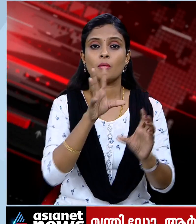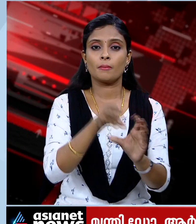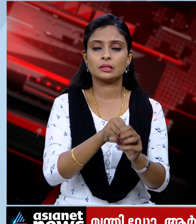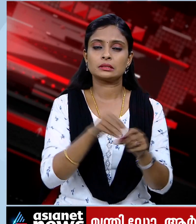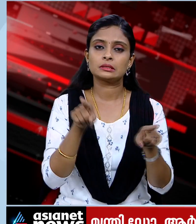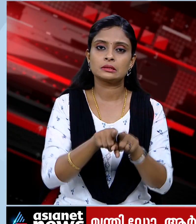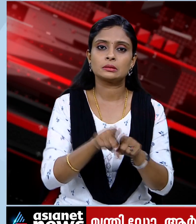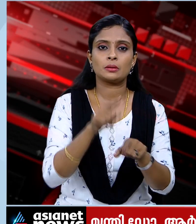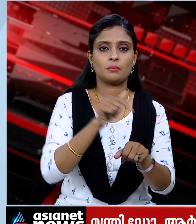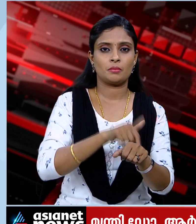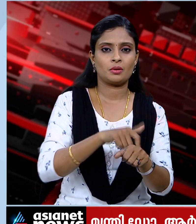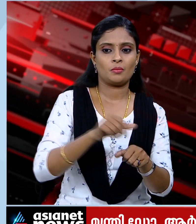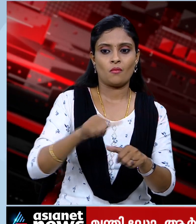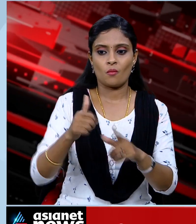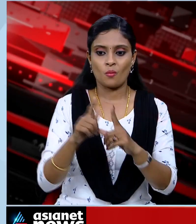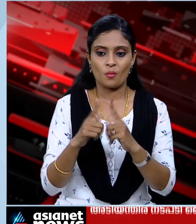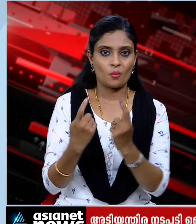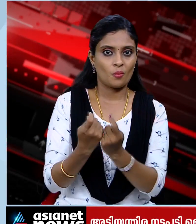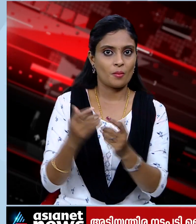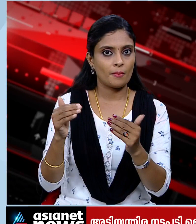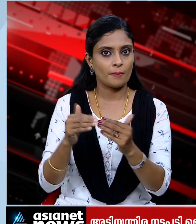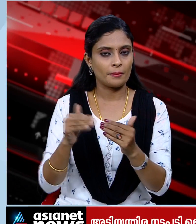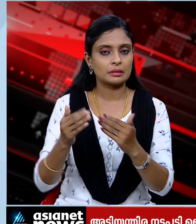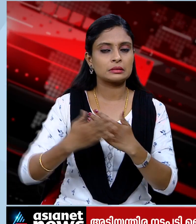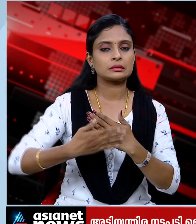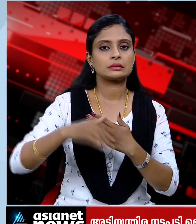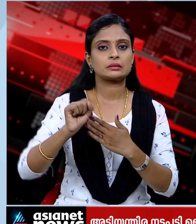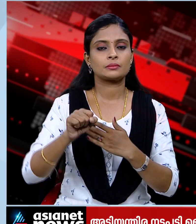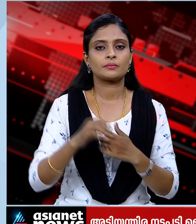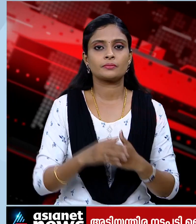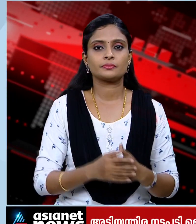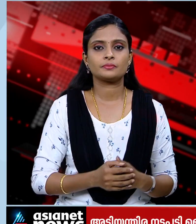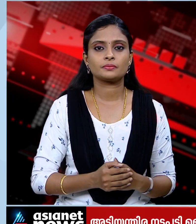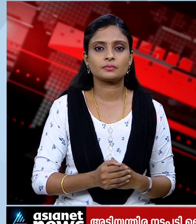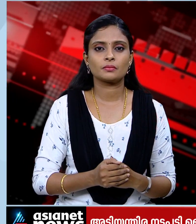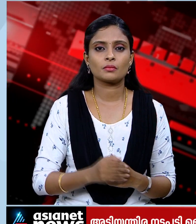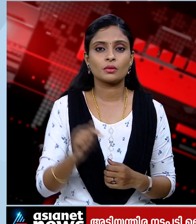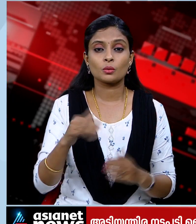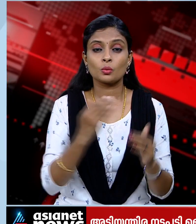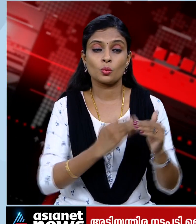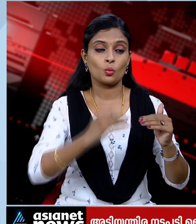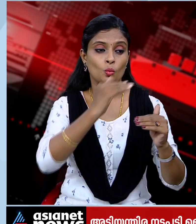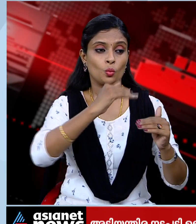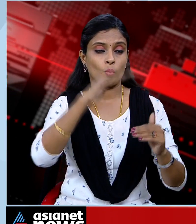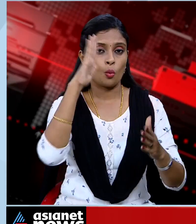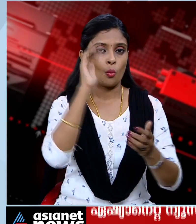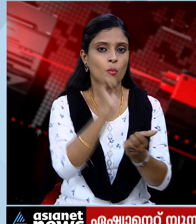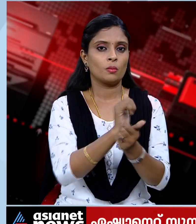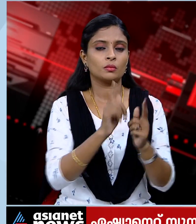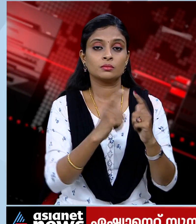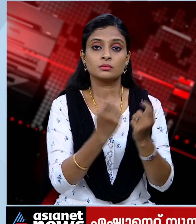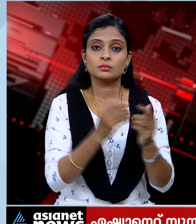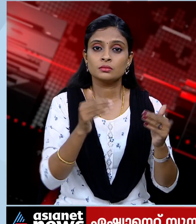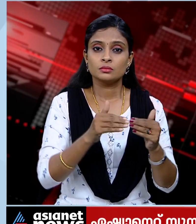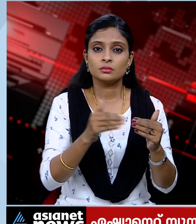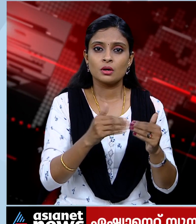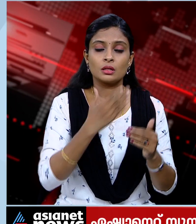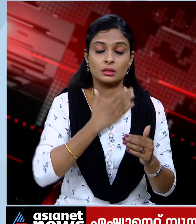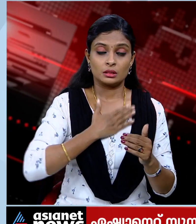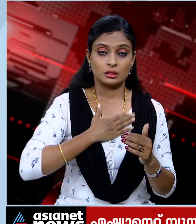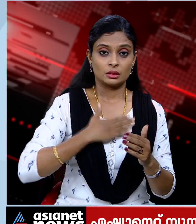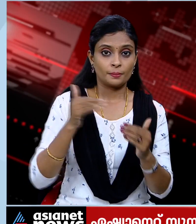തന്നെയാണ് സർവകക്ഷി യോഗവും, അത് അസമാനമായി അപ്പോൾ ഇപ്പോൾ ഉന്നത പോലീസ് ഉദ്യോഗസ്ഥരുടെ യോഗവും ചേരുന്നത്. സർവകക്ഷി സമാധാന